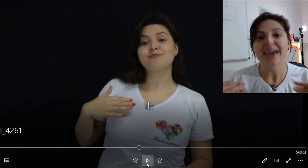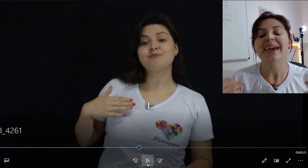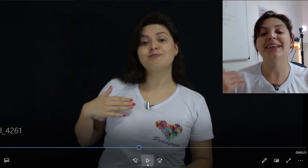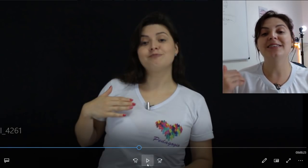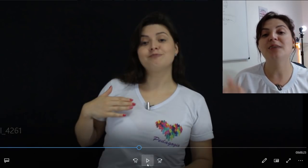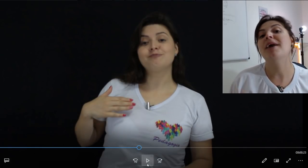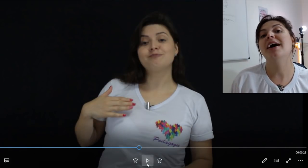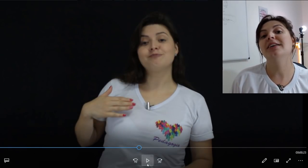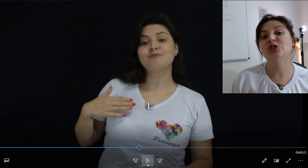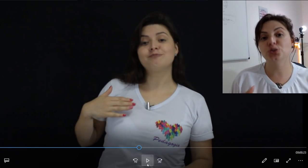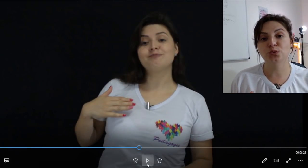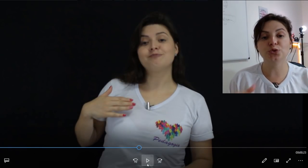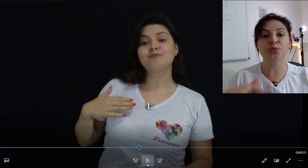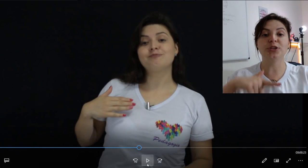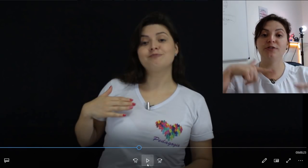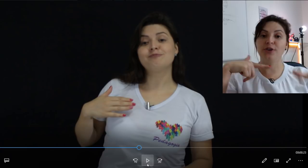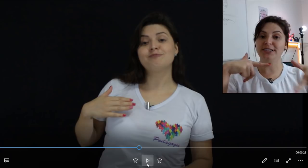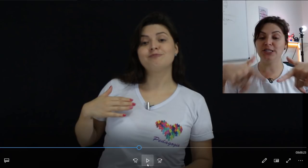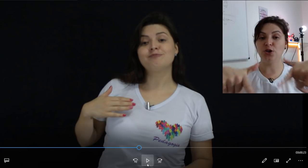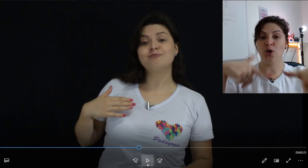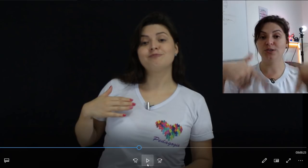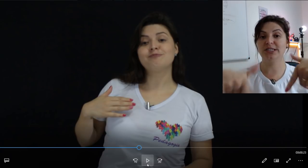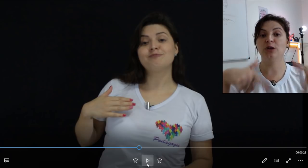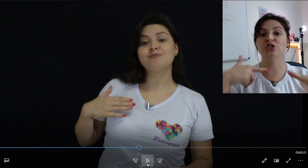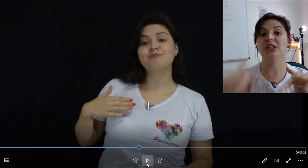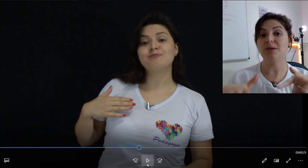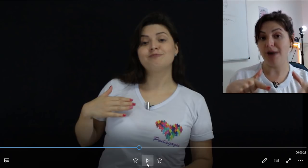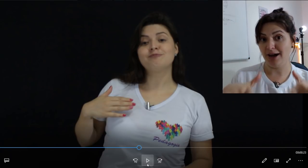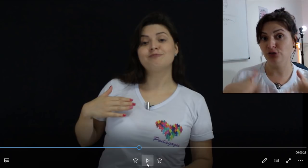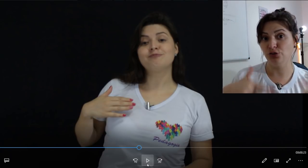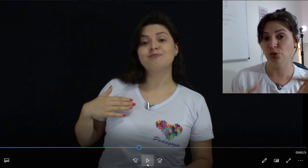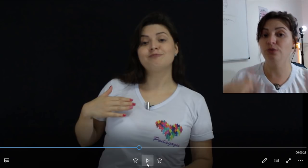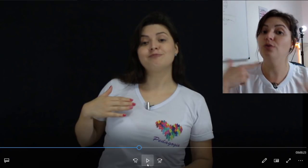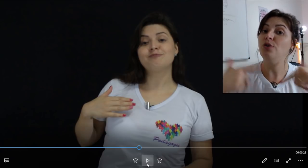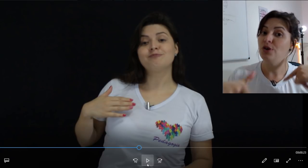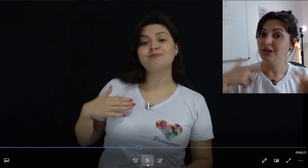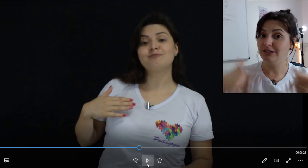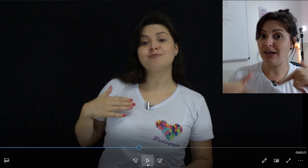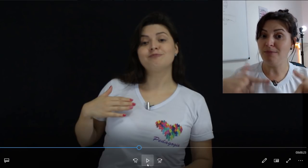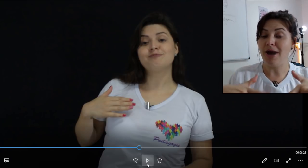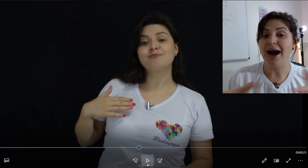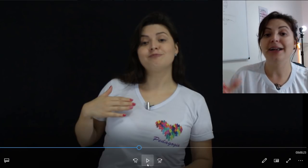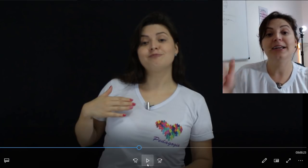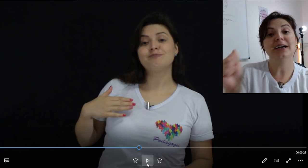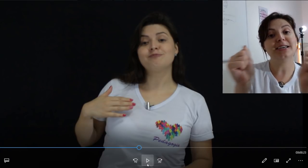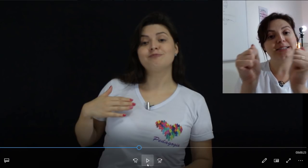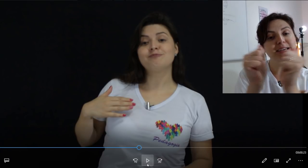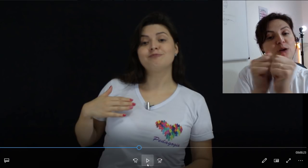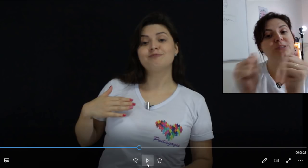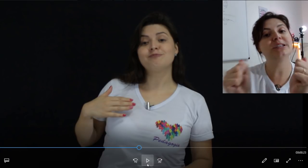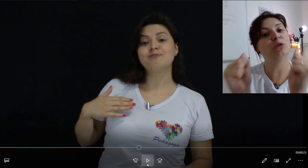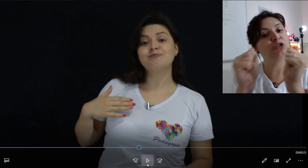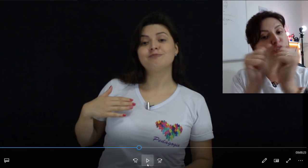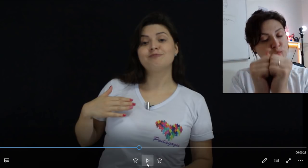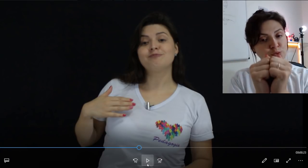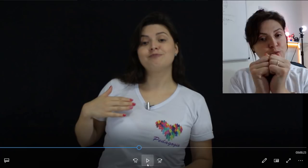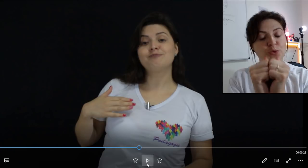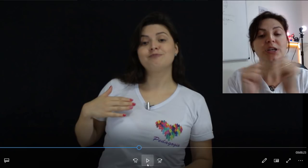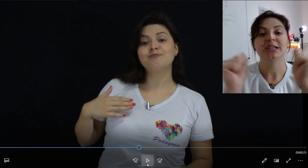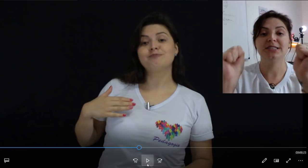Ele trabalha junto, porque foi assim, ó. O sinal de trabalho, de novo, trabalha. E esse aqui é o sinal de junto. Sinal